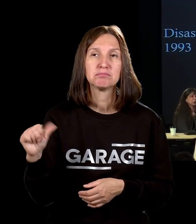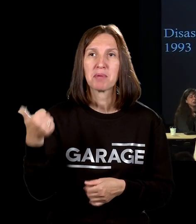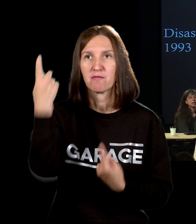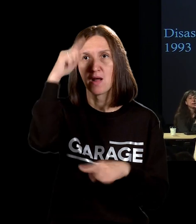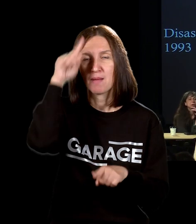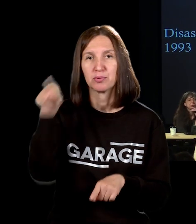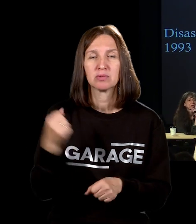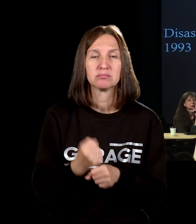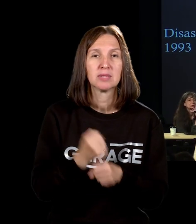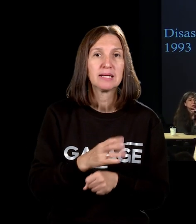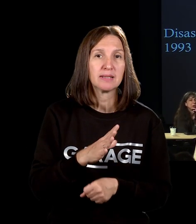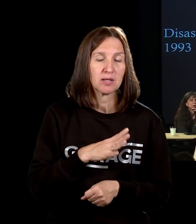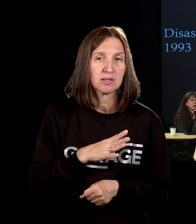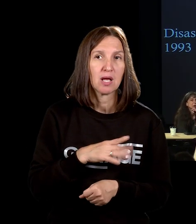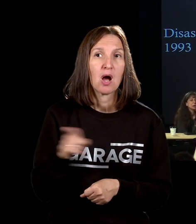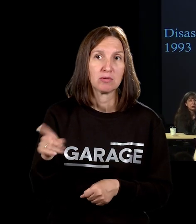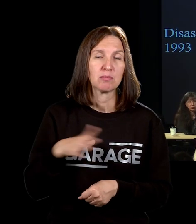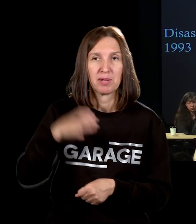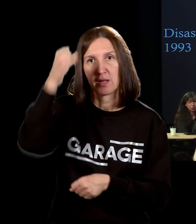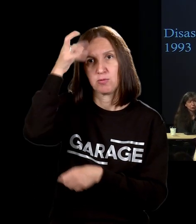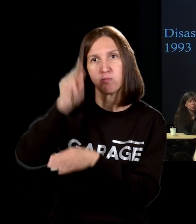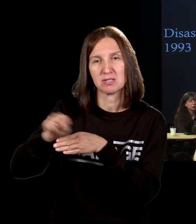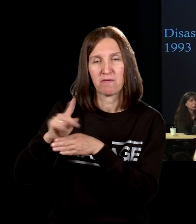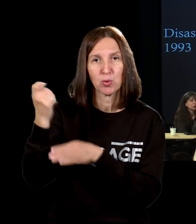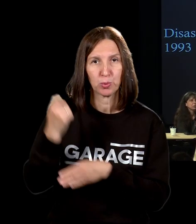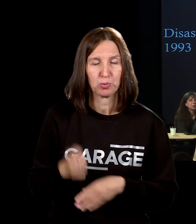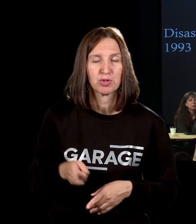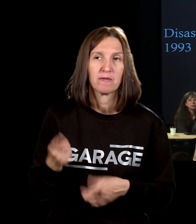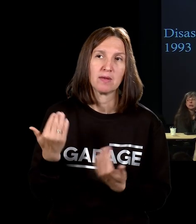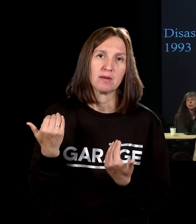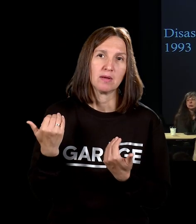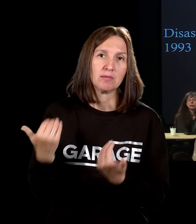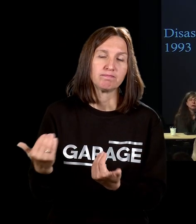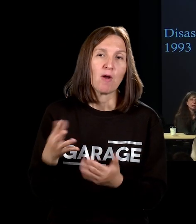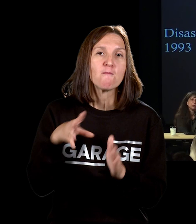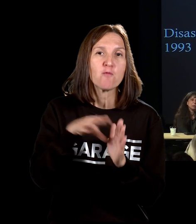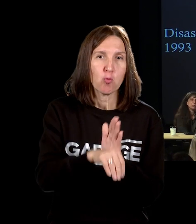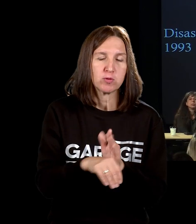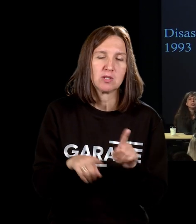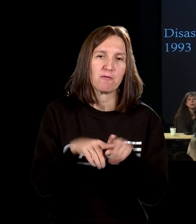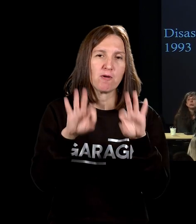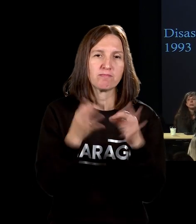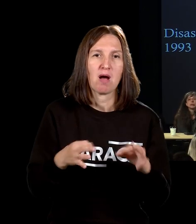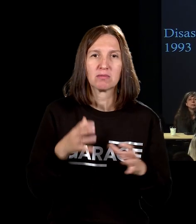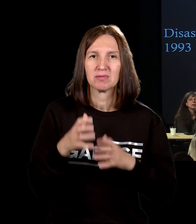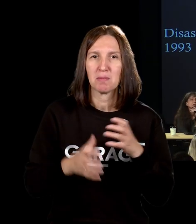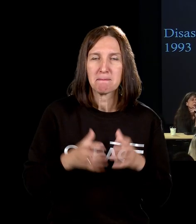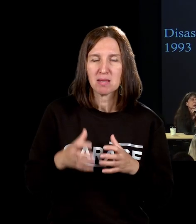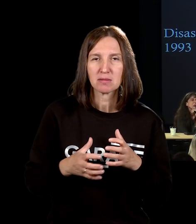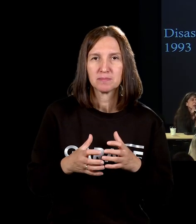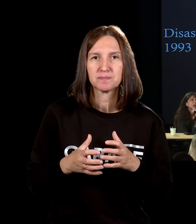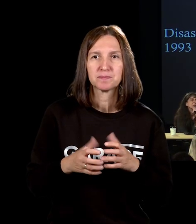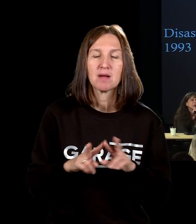Начинают они, собственно, одна из первых работ, которую они делают, они получают художественное образование, делают свои, так сказать, входят в